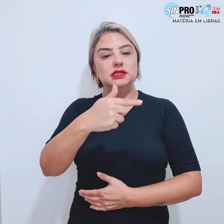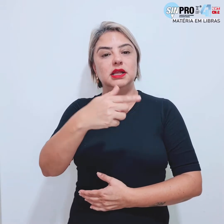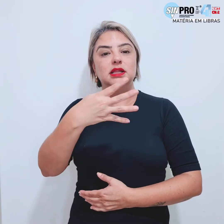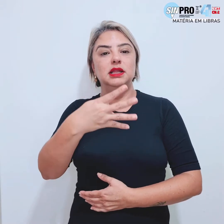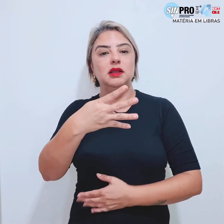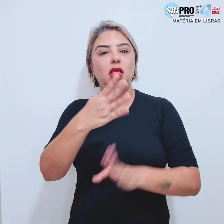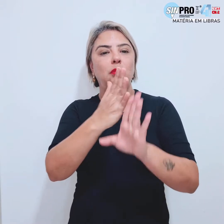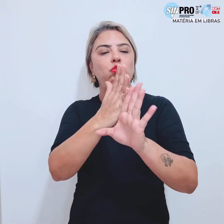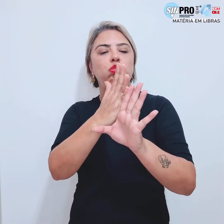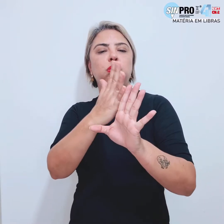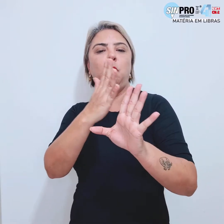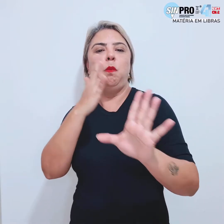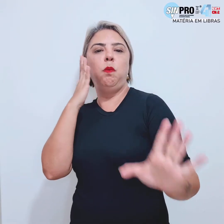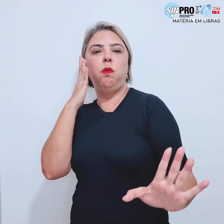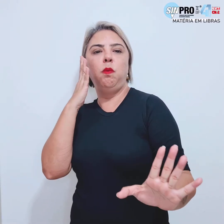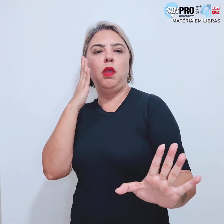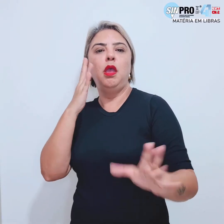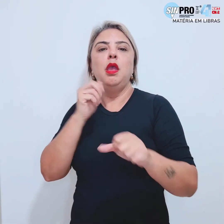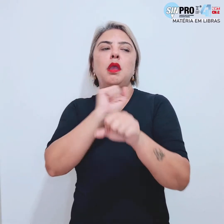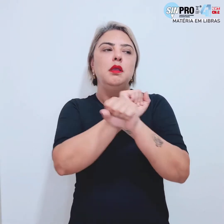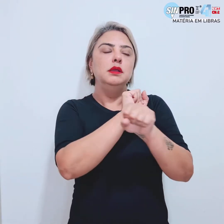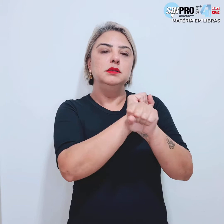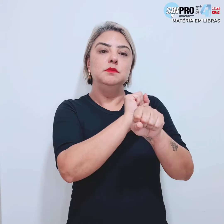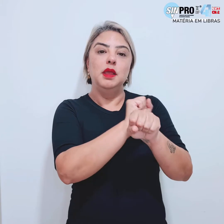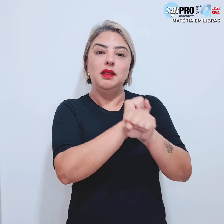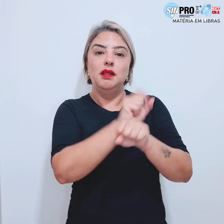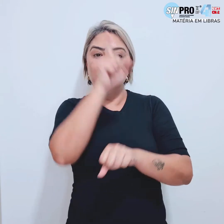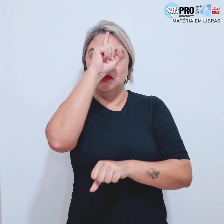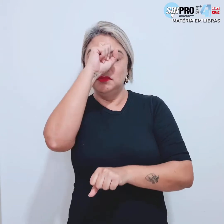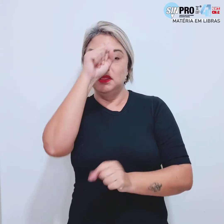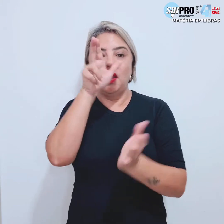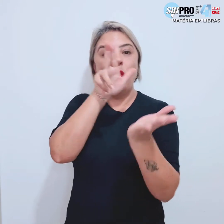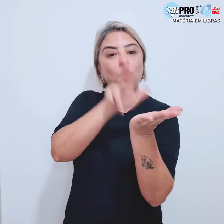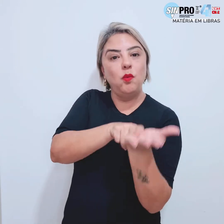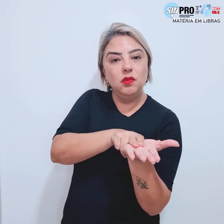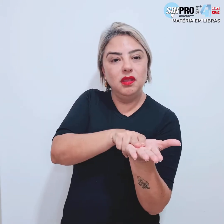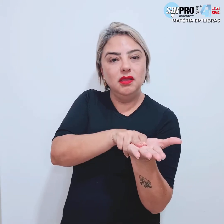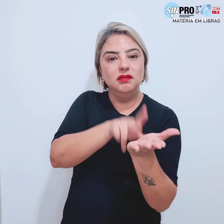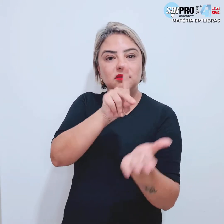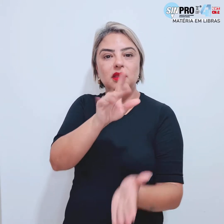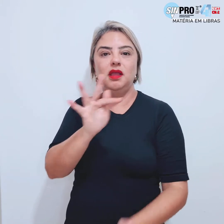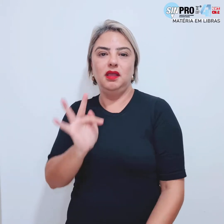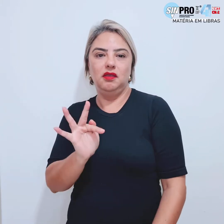374 pessoas na fila por um leito de UTI no DF. Desse total,